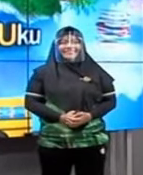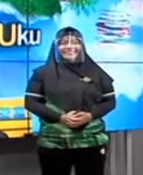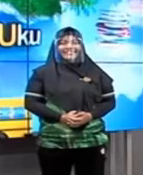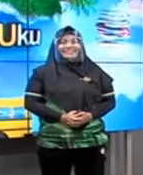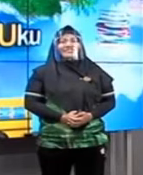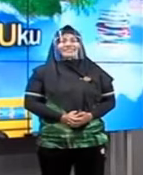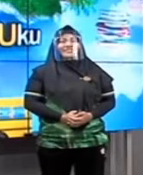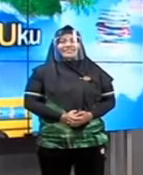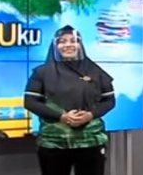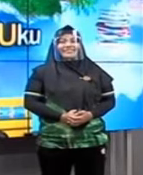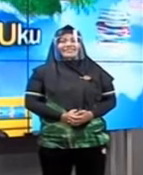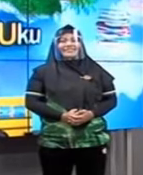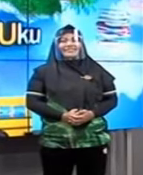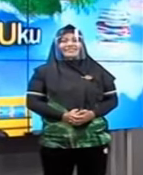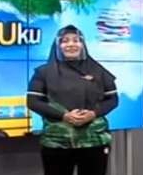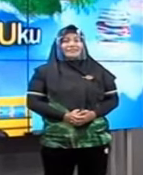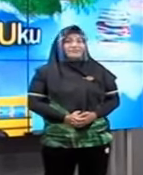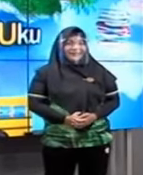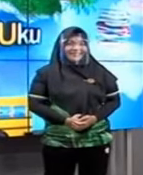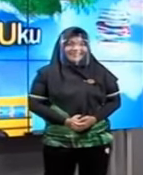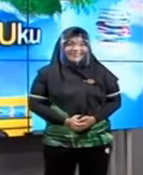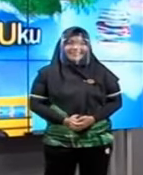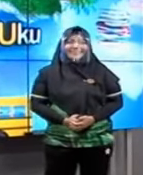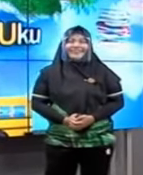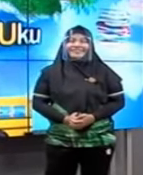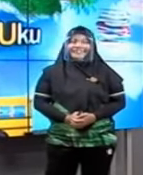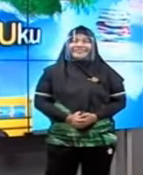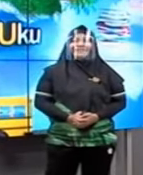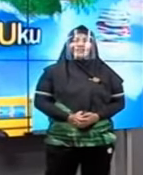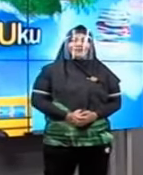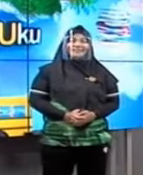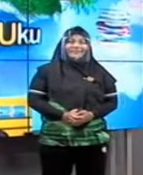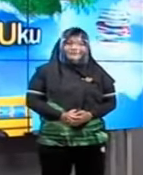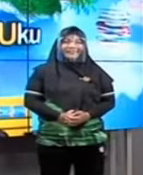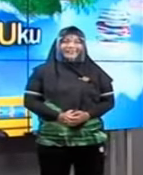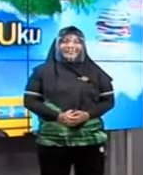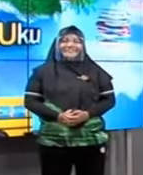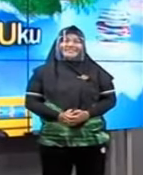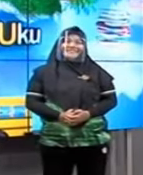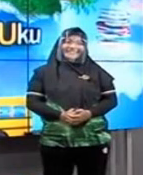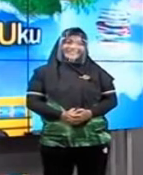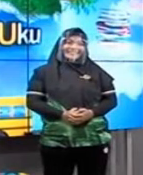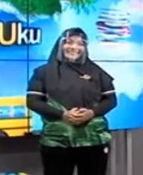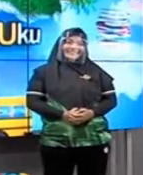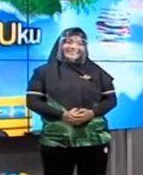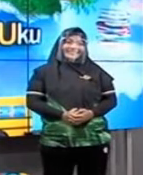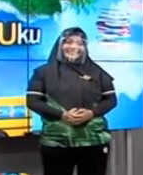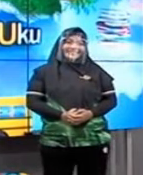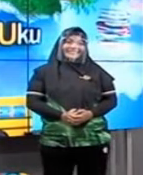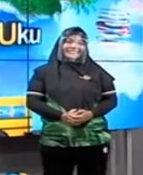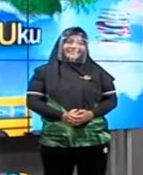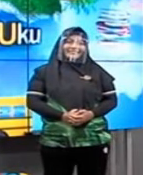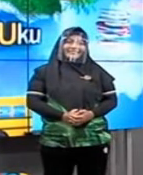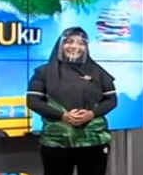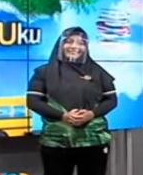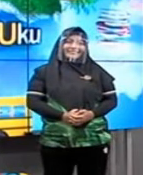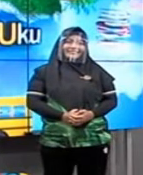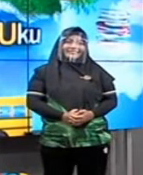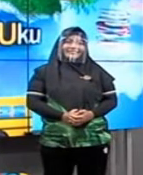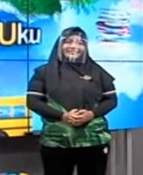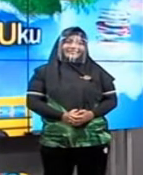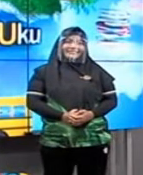Agus dari SDN Margorejo 1 dan Bu Regina dari SDN Sawahan 4 Surabaya dalam acara SPO TV yang